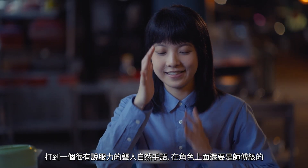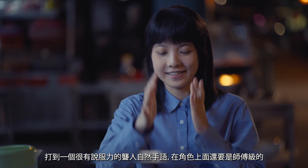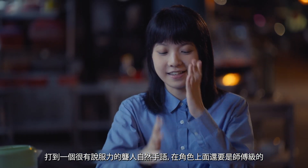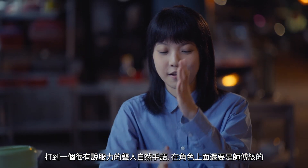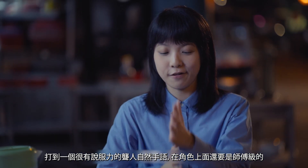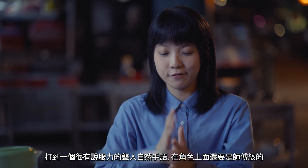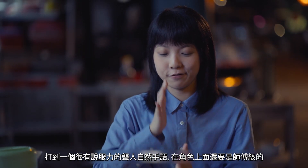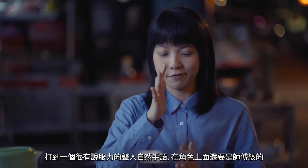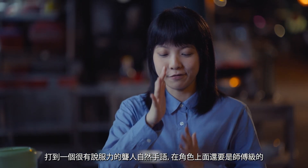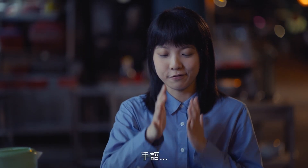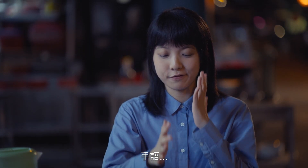個角色上邊。